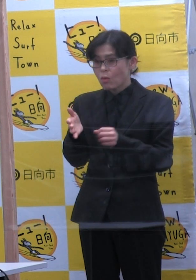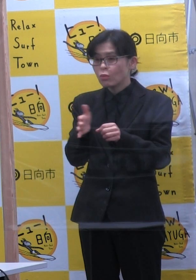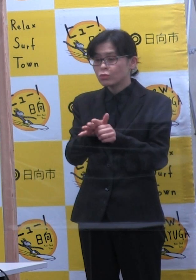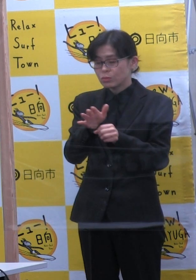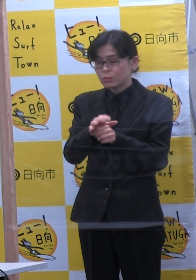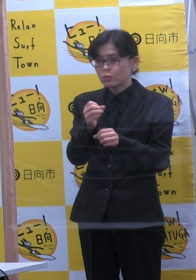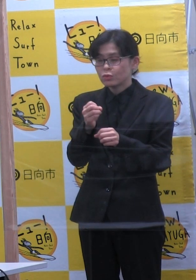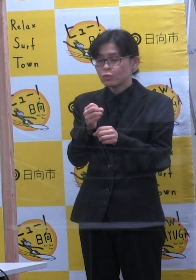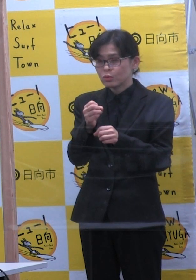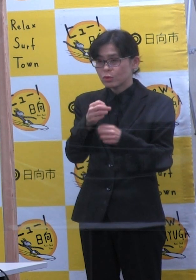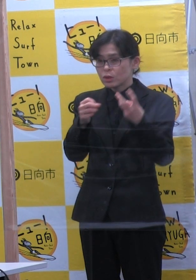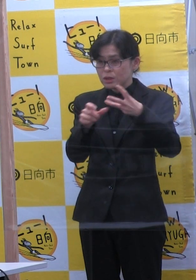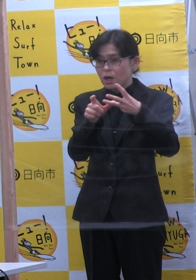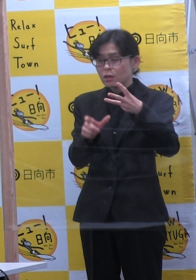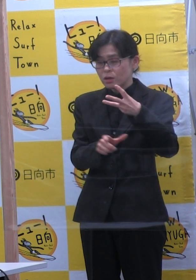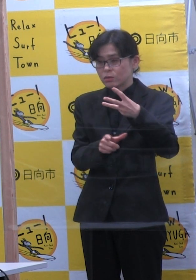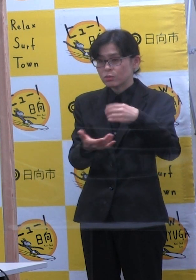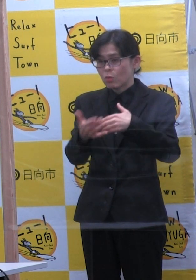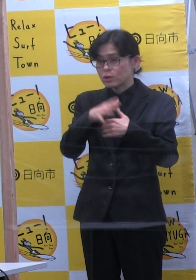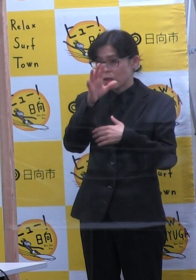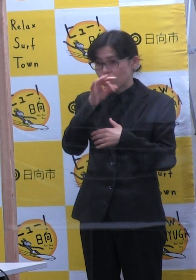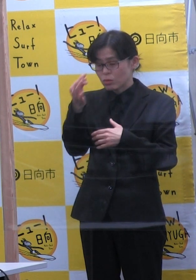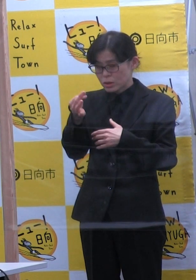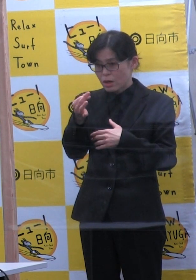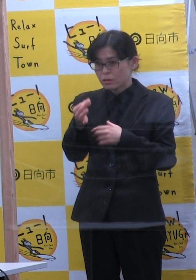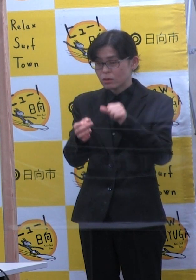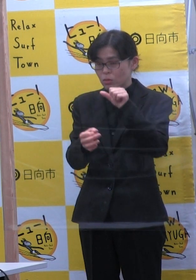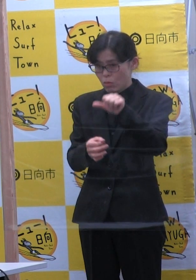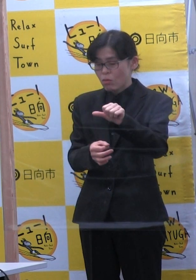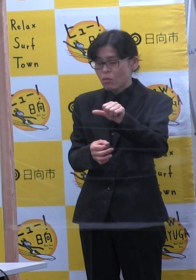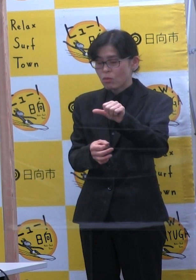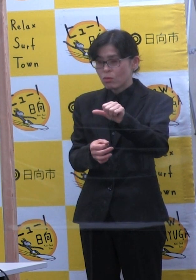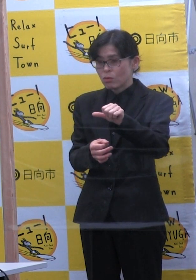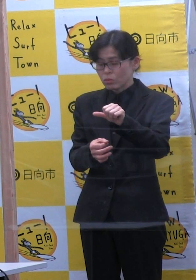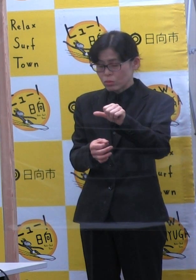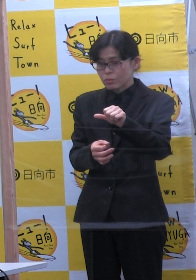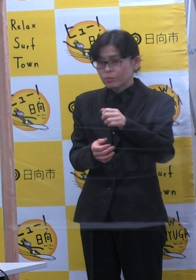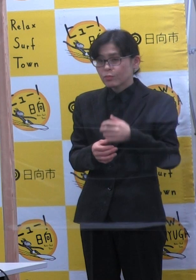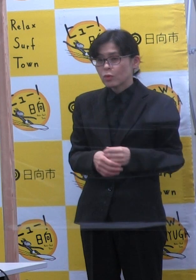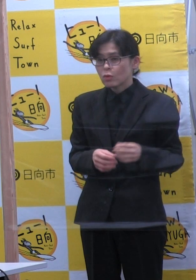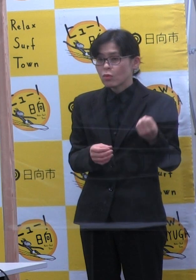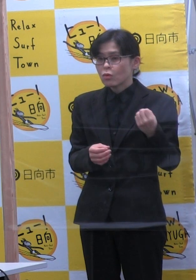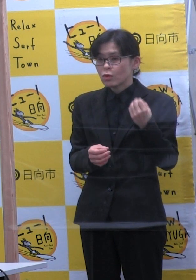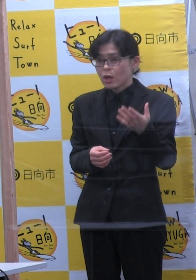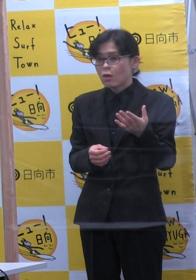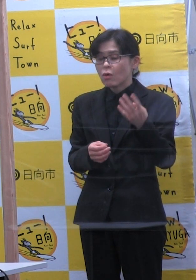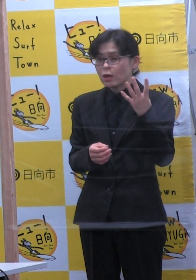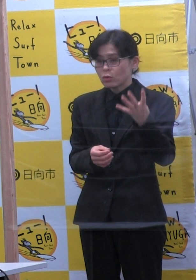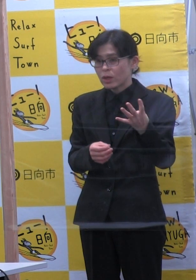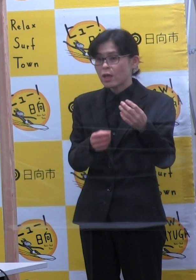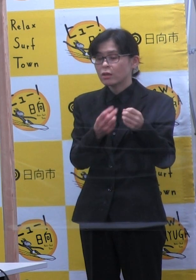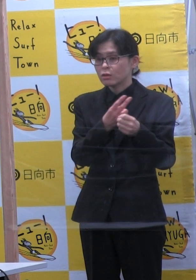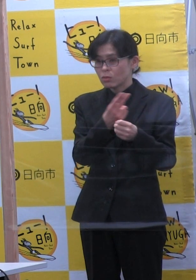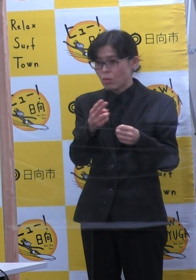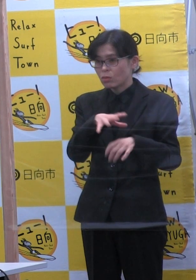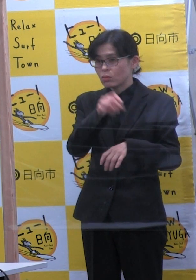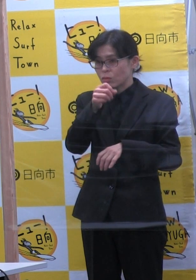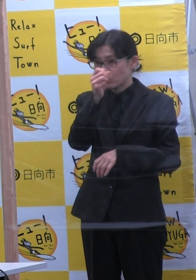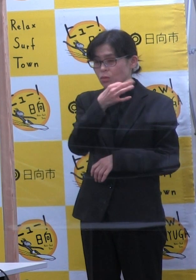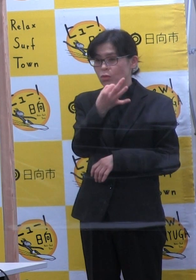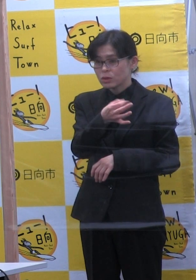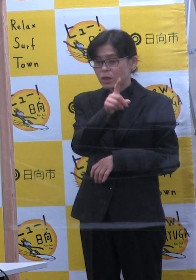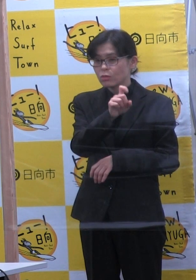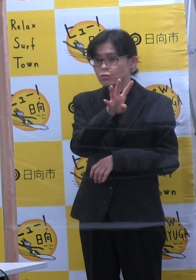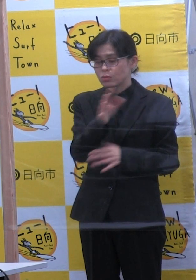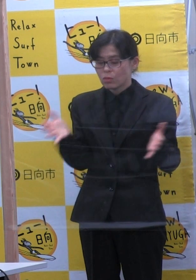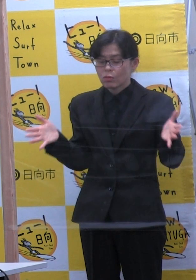年度3月補正予算5件及び令和4年度当初予算14